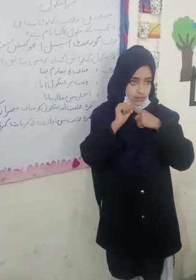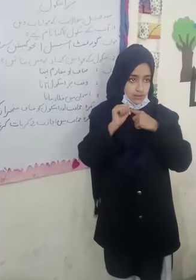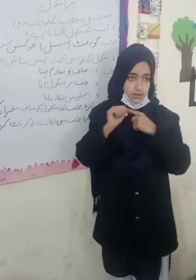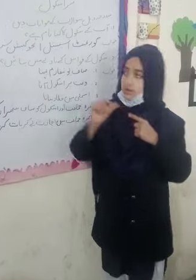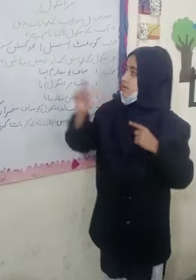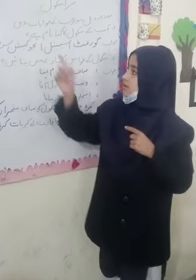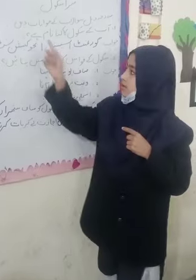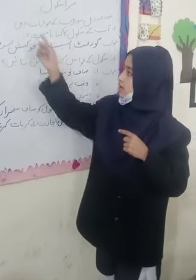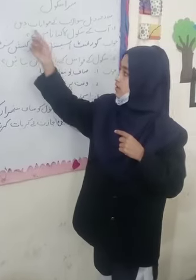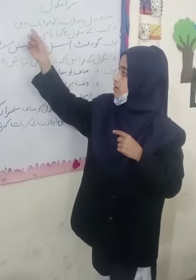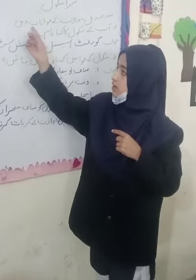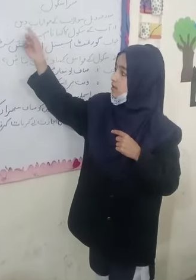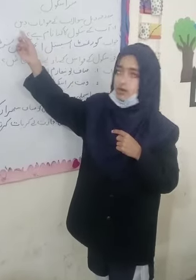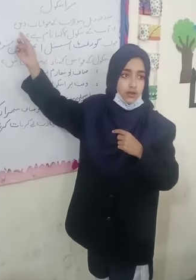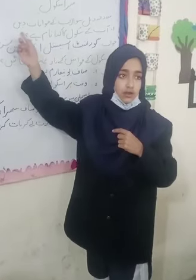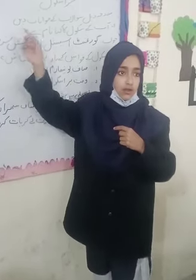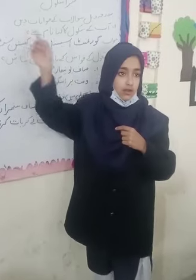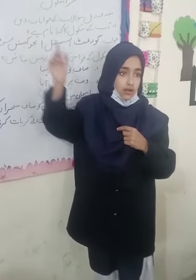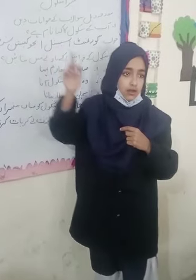जवाबात दें।